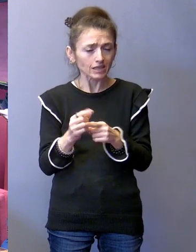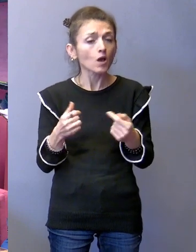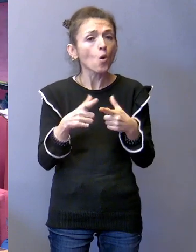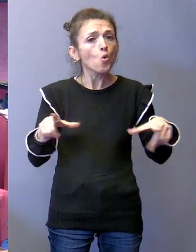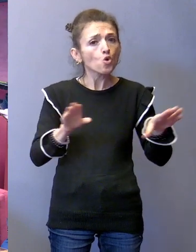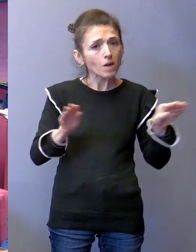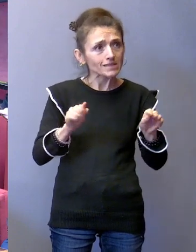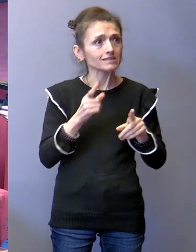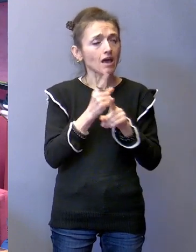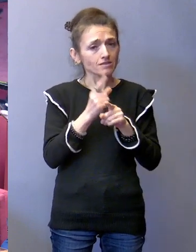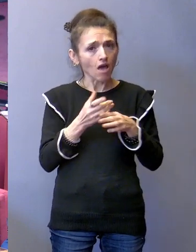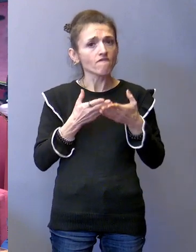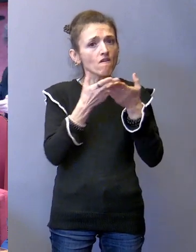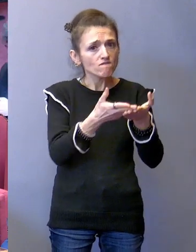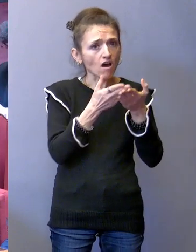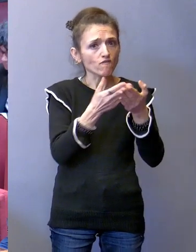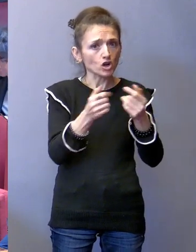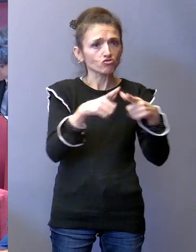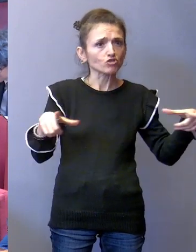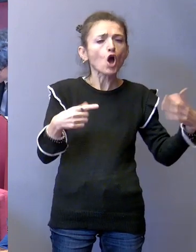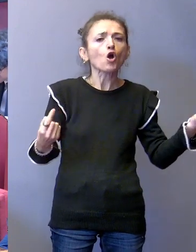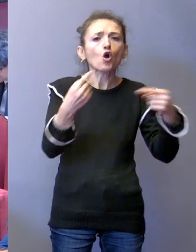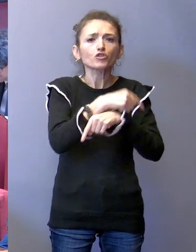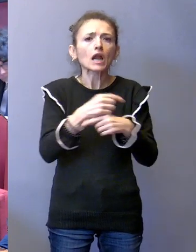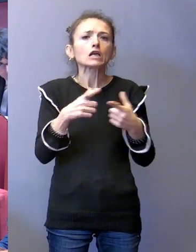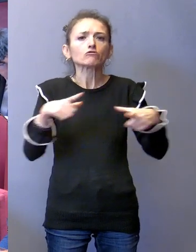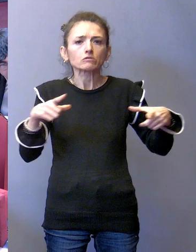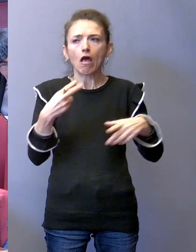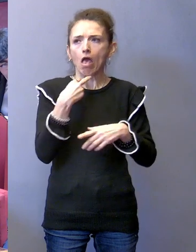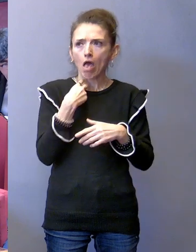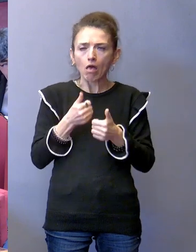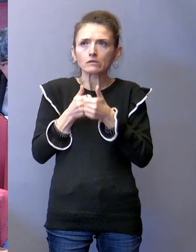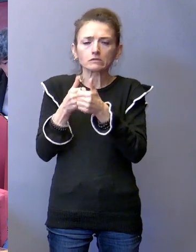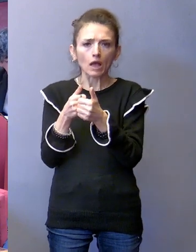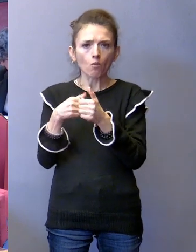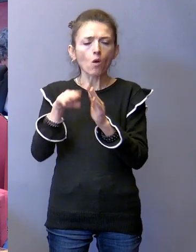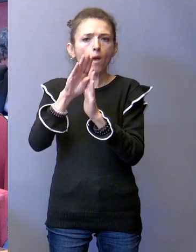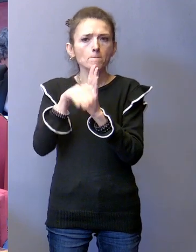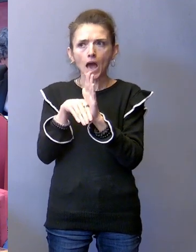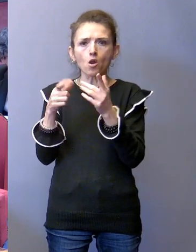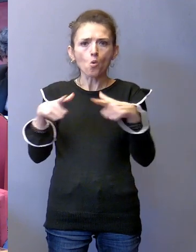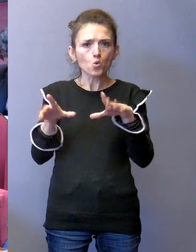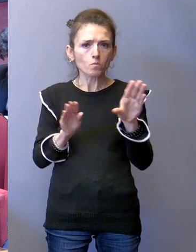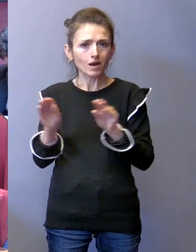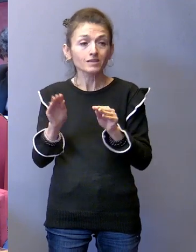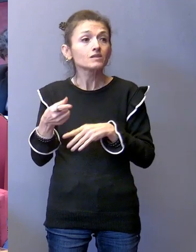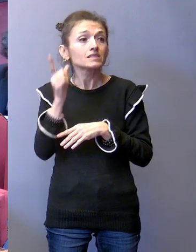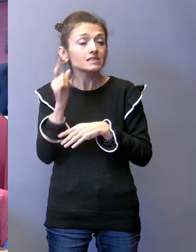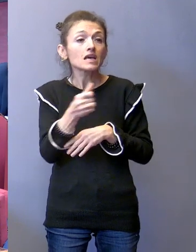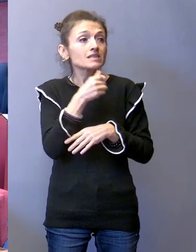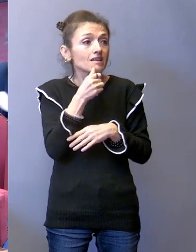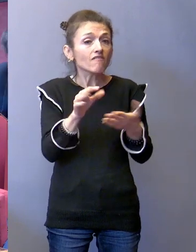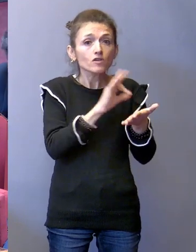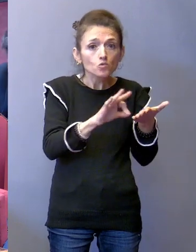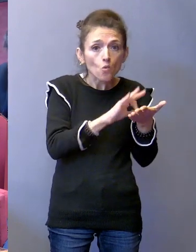non è il contrario non è che deve è la città che deve adeguarsi e all'Urbanistica se serve una scuola se serve